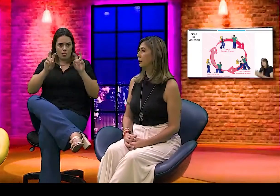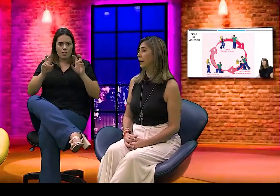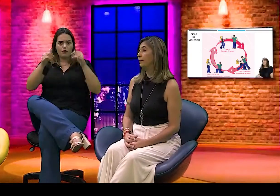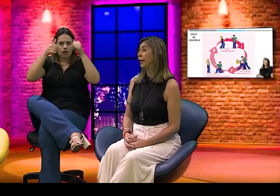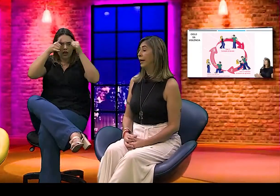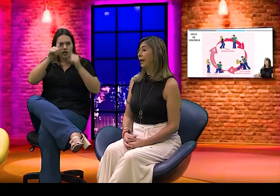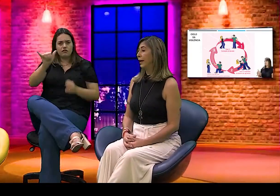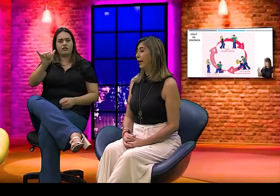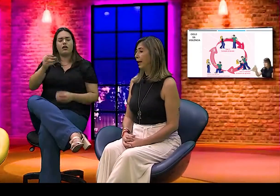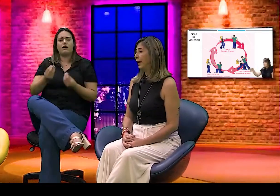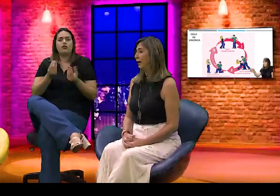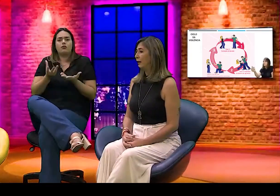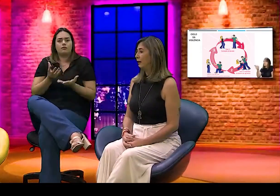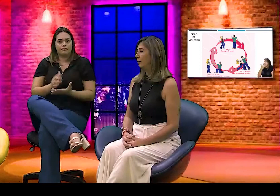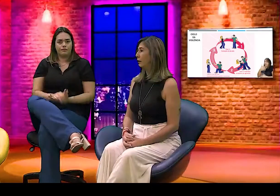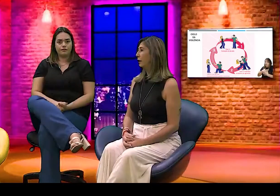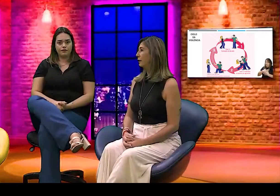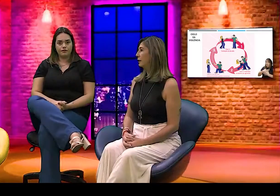prevenção. Prevenção, né?